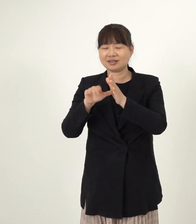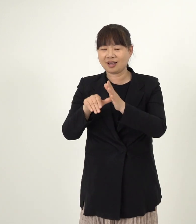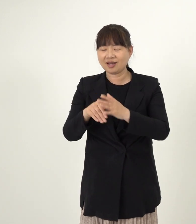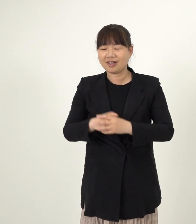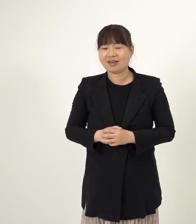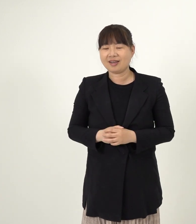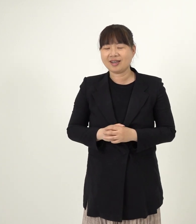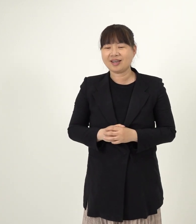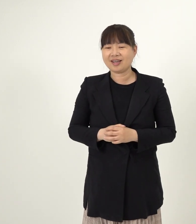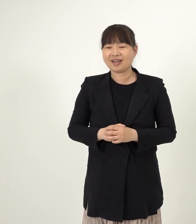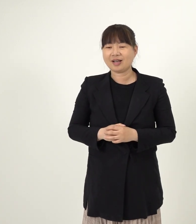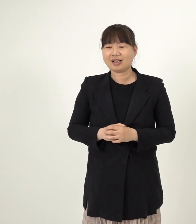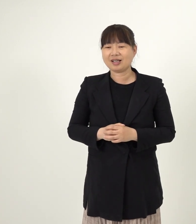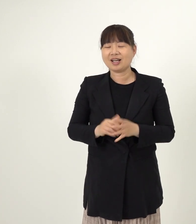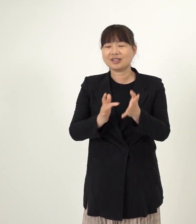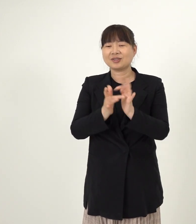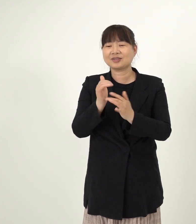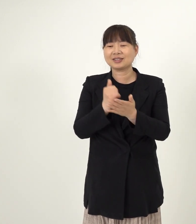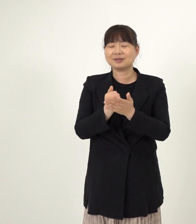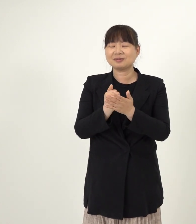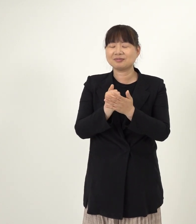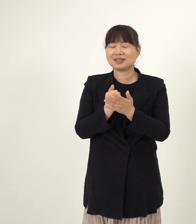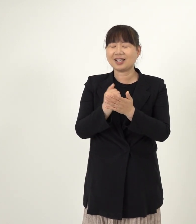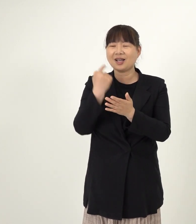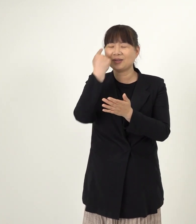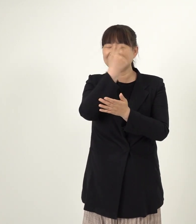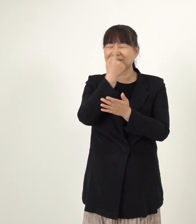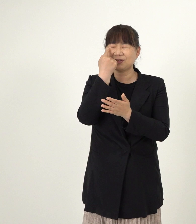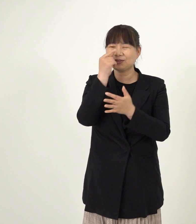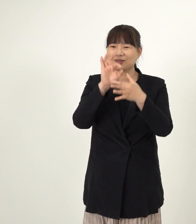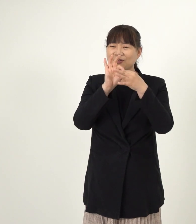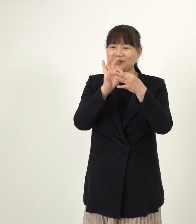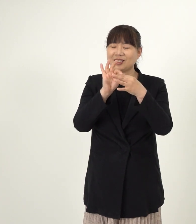그 눈빛이 무엇을 말하는지